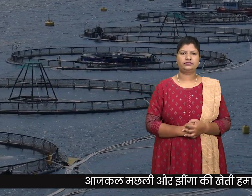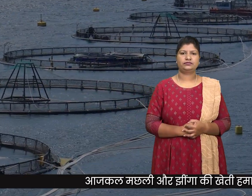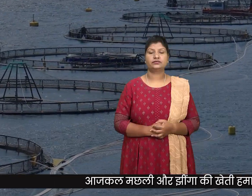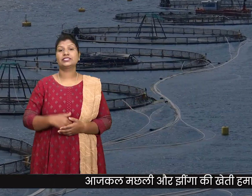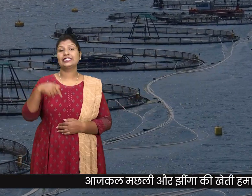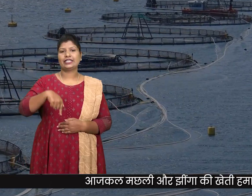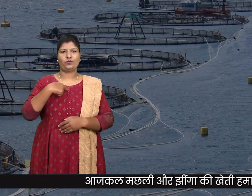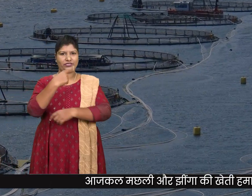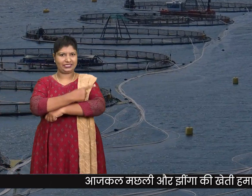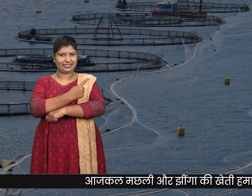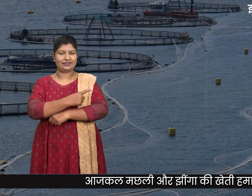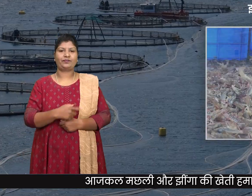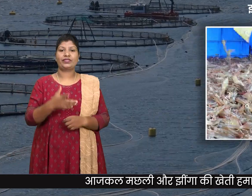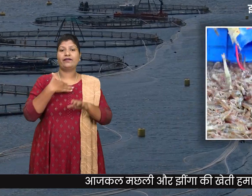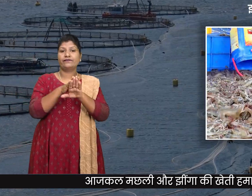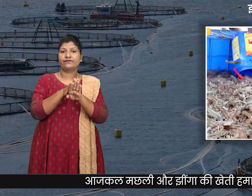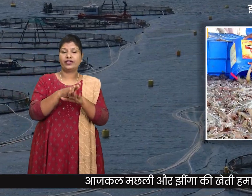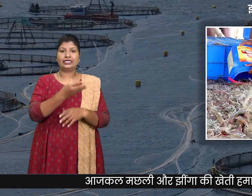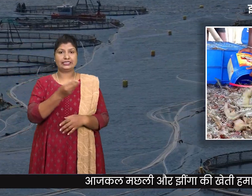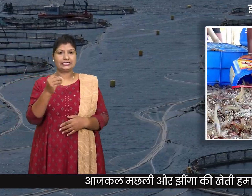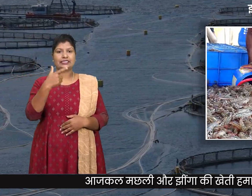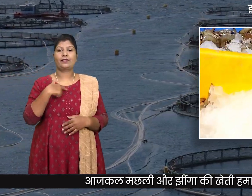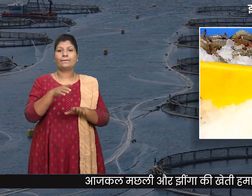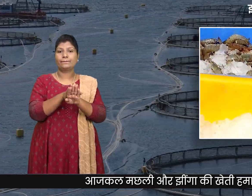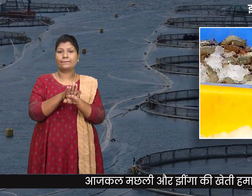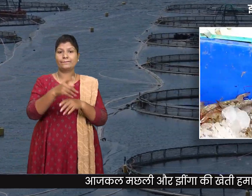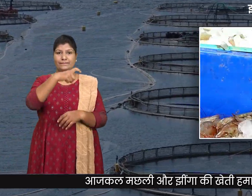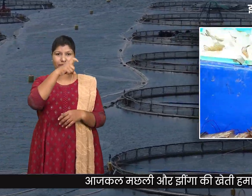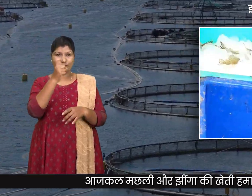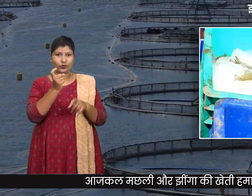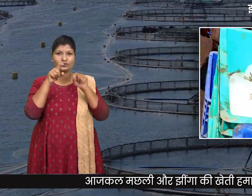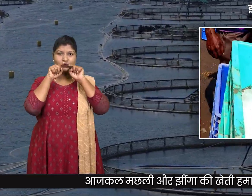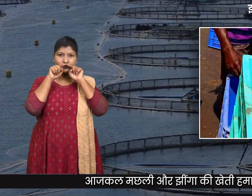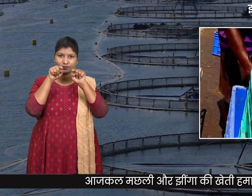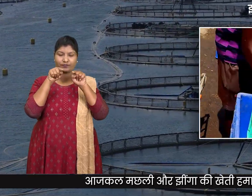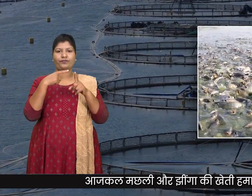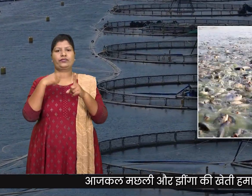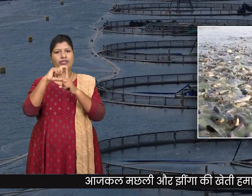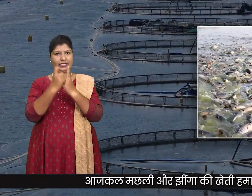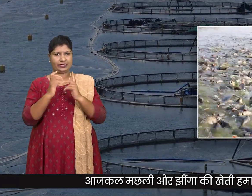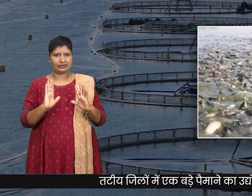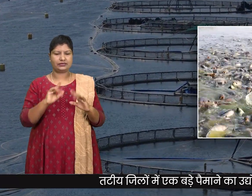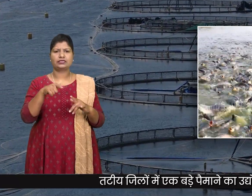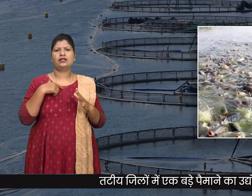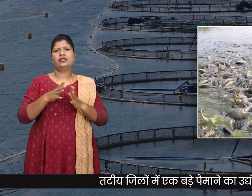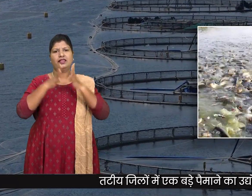आजकल मछली और झींगा की खेती हमारे देश के तटीय जिलों